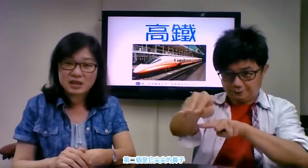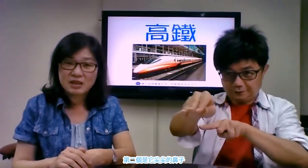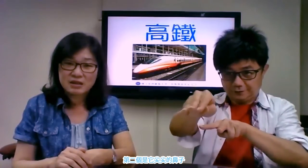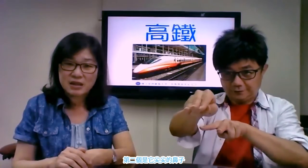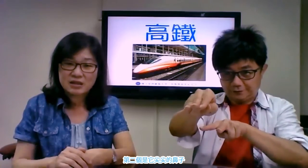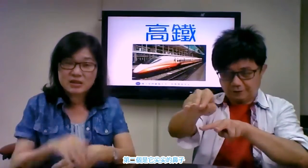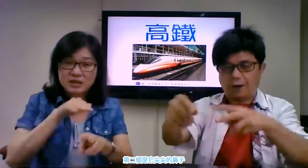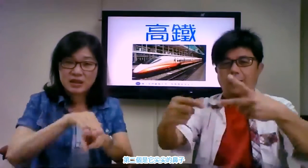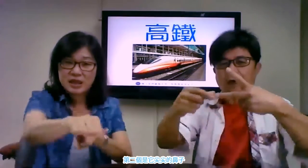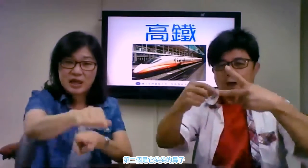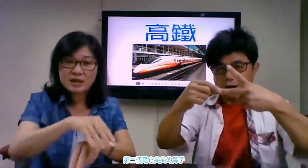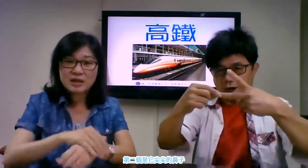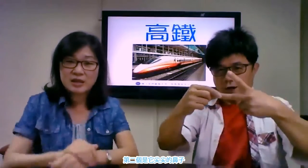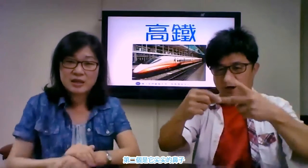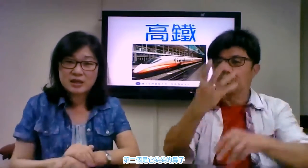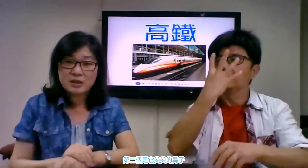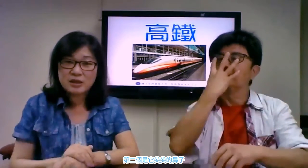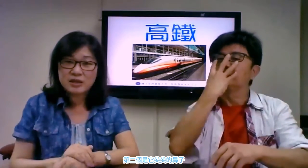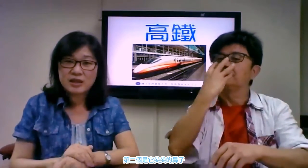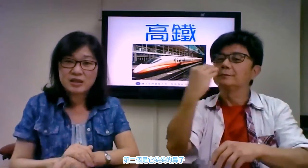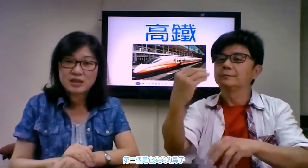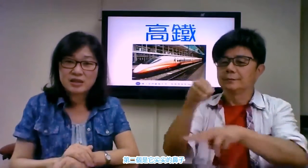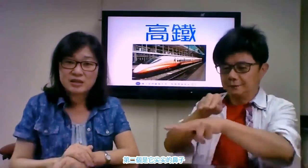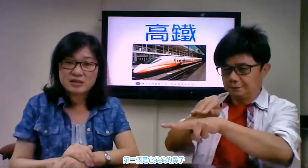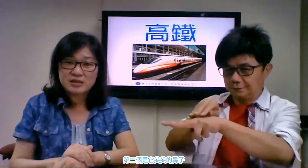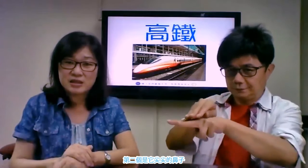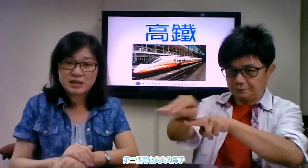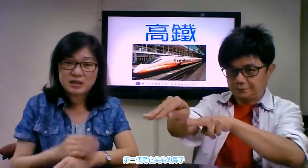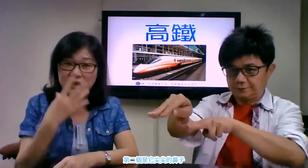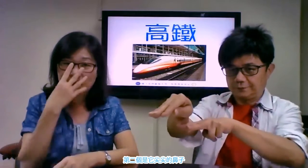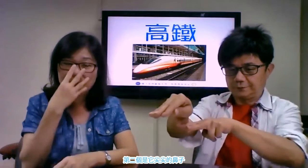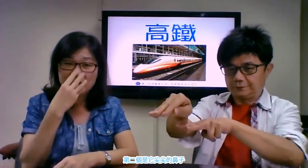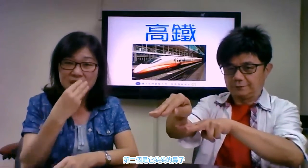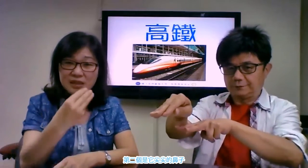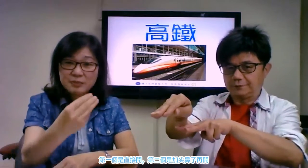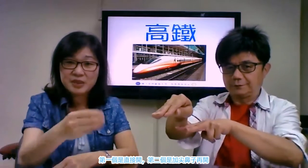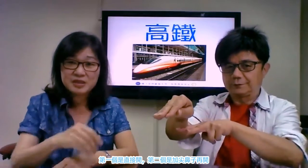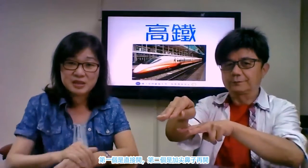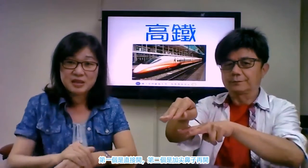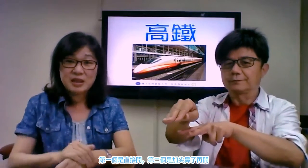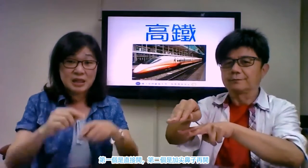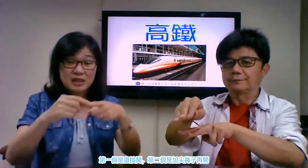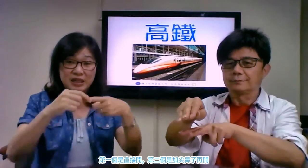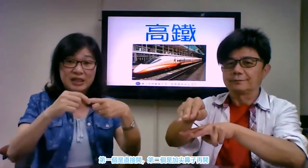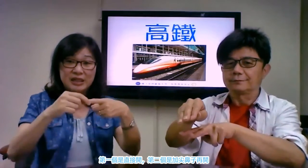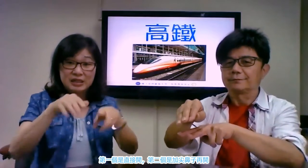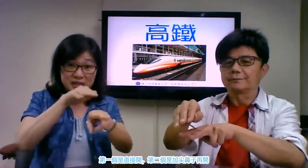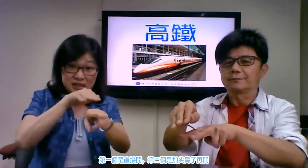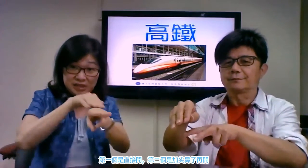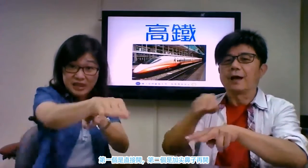好铁，第二个是他尖尖的鼻子，第一个是直接